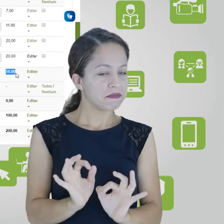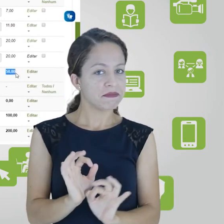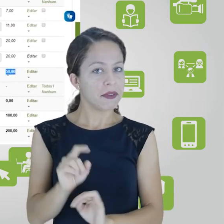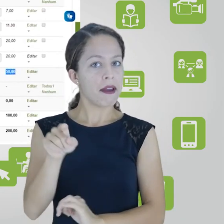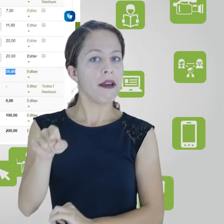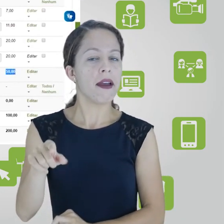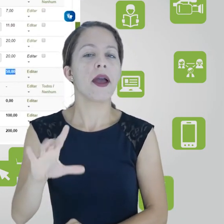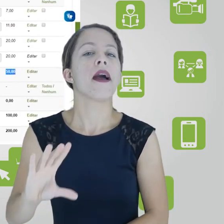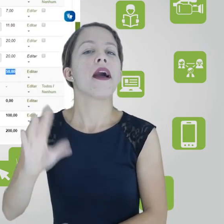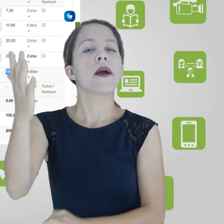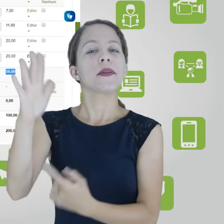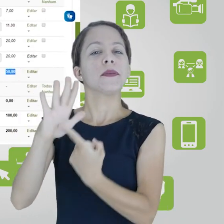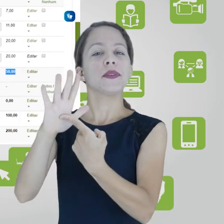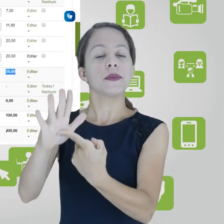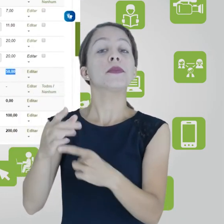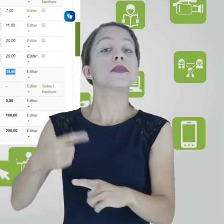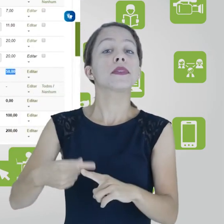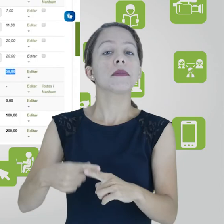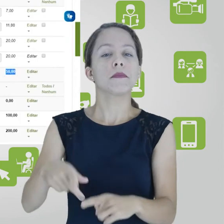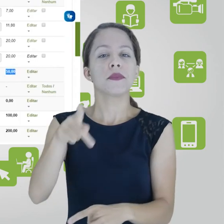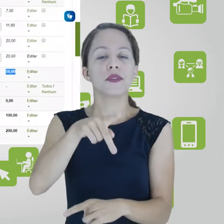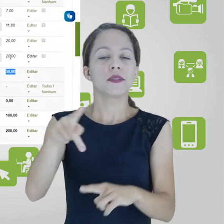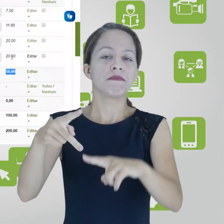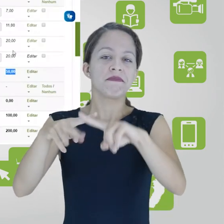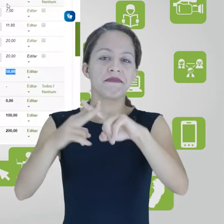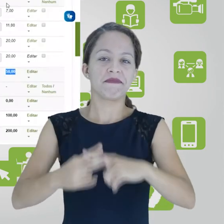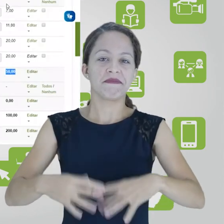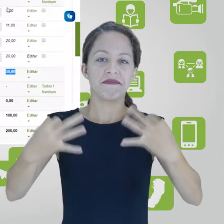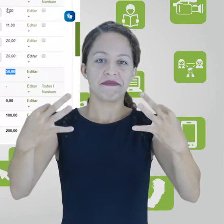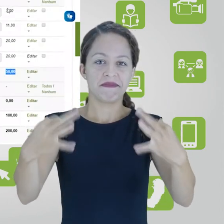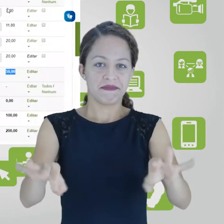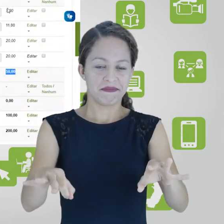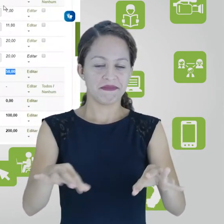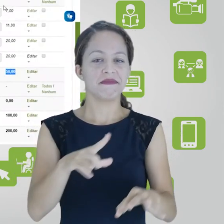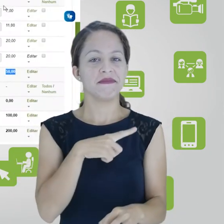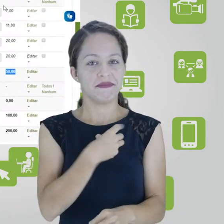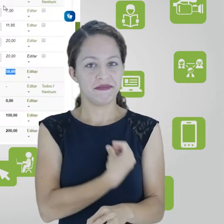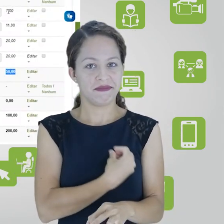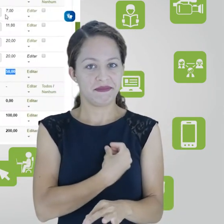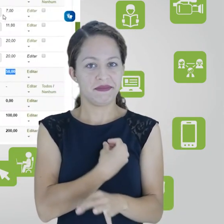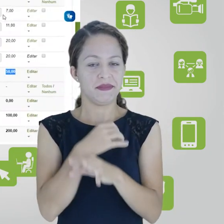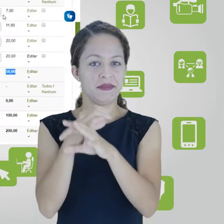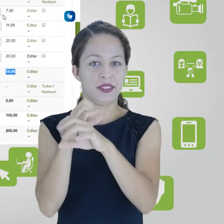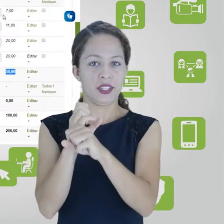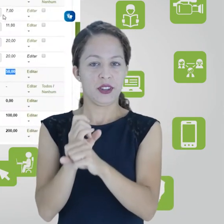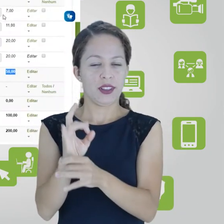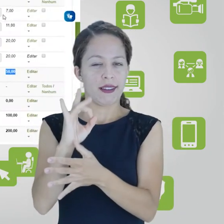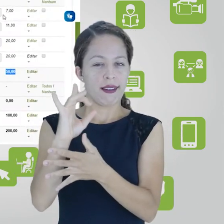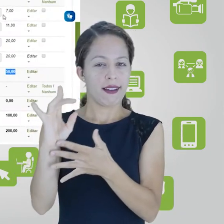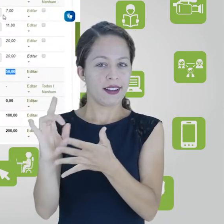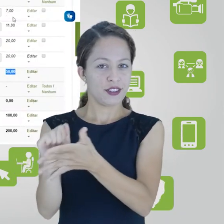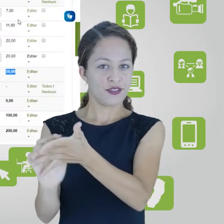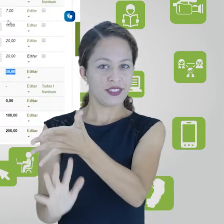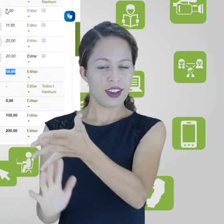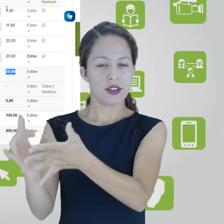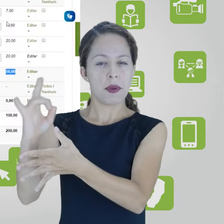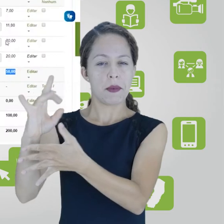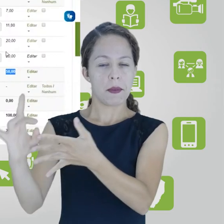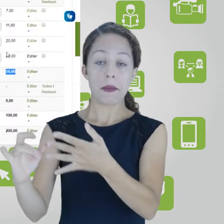58, exatamente como a gente tinha programado. Ele somou, isso porque a professora configurou tudo certinho